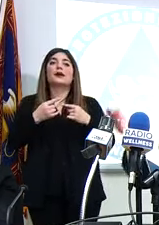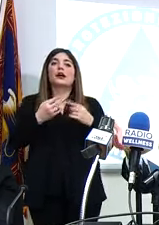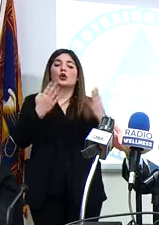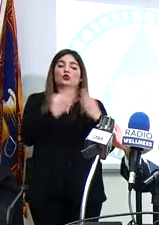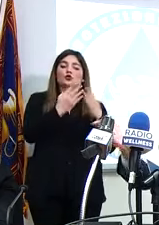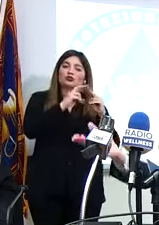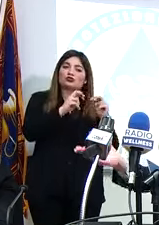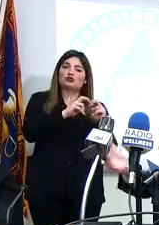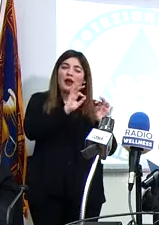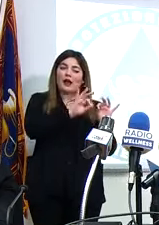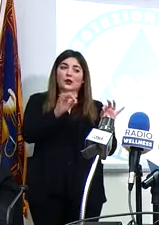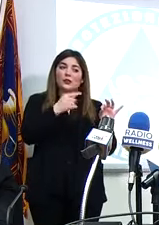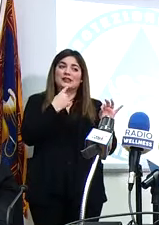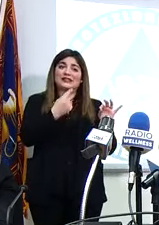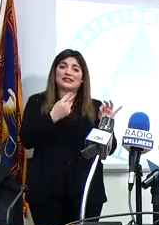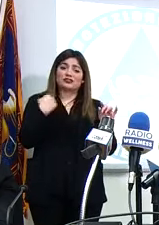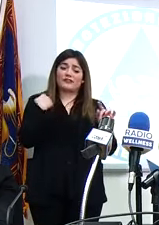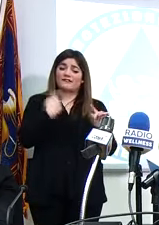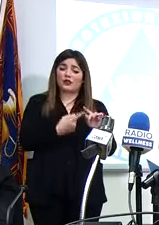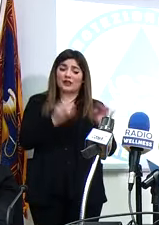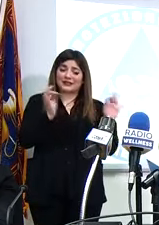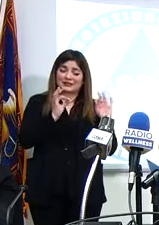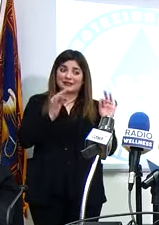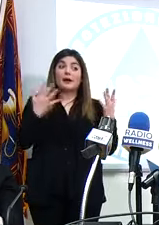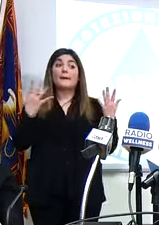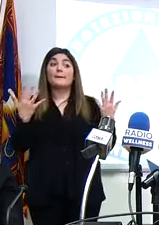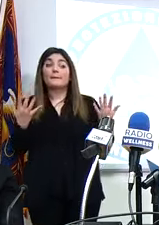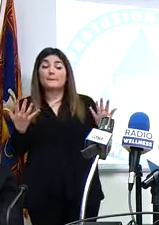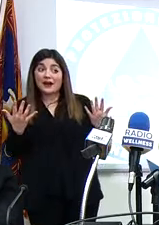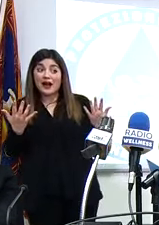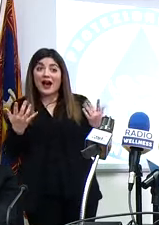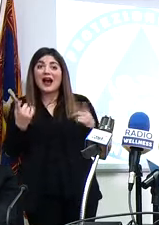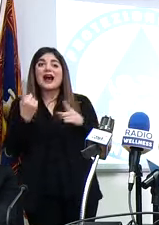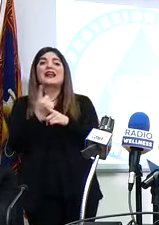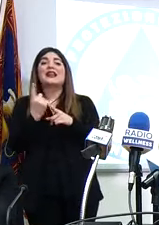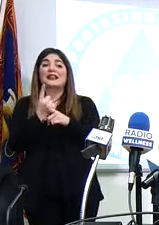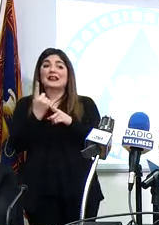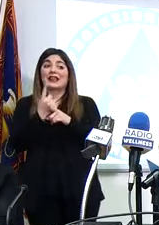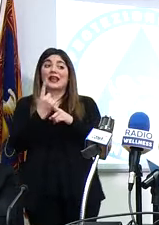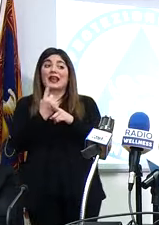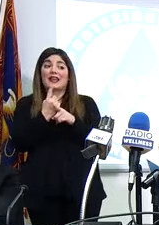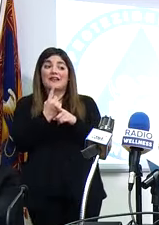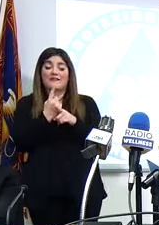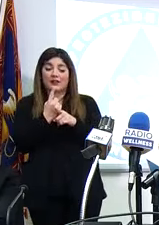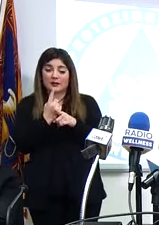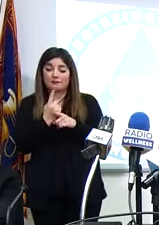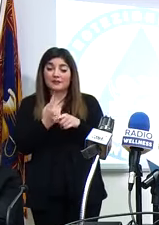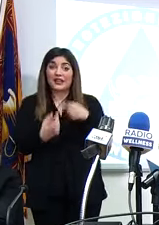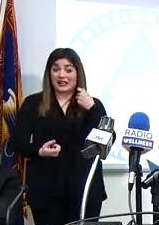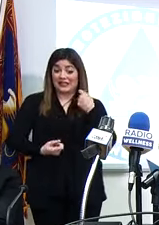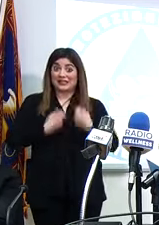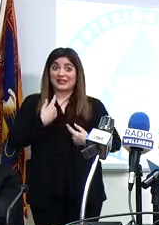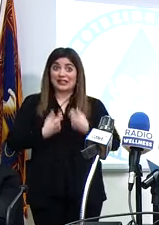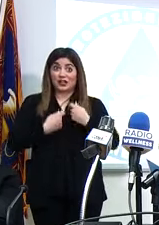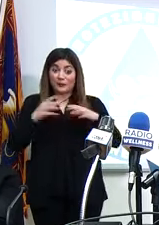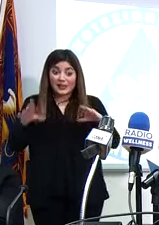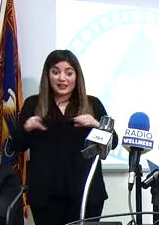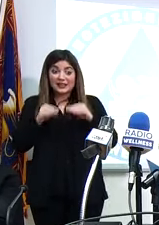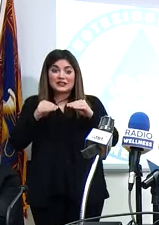ma la capiremo più avanti, se dati entro le prime ore dall'esordio dei sintomi, perché poi